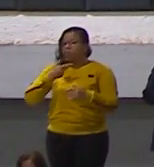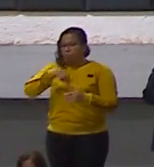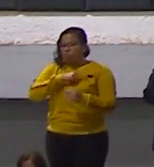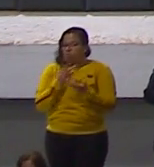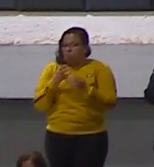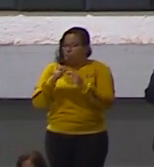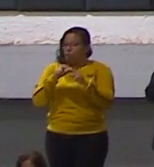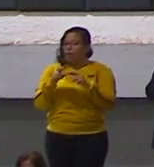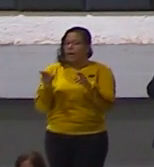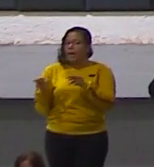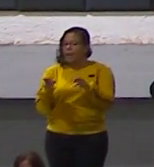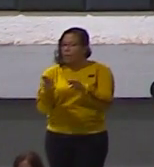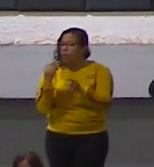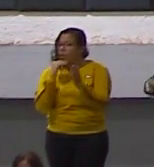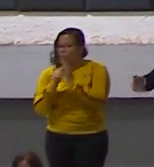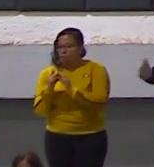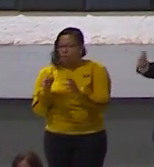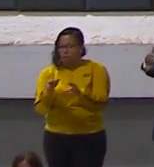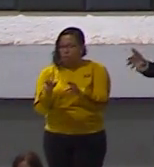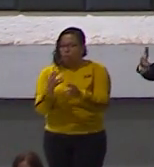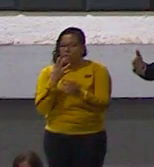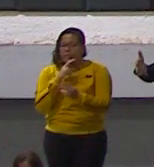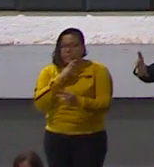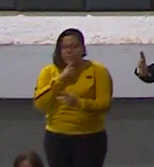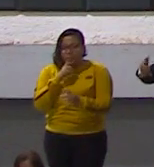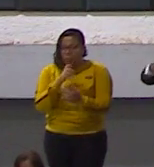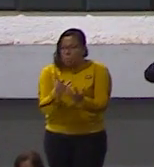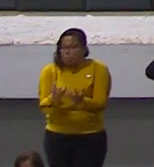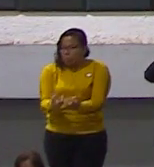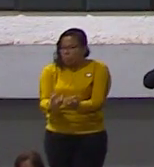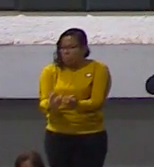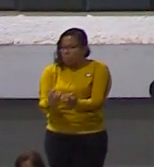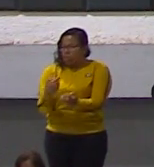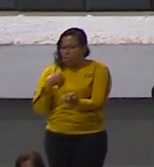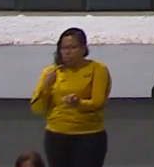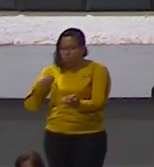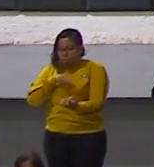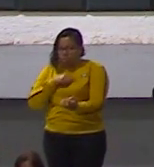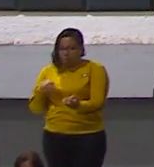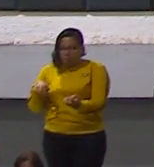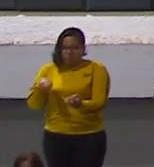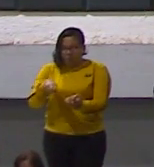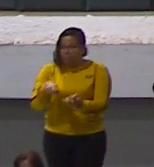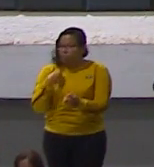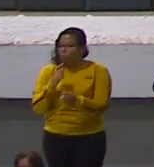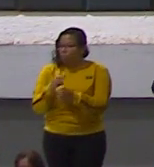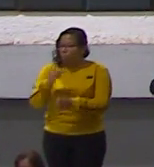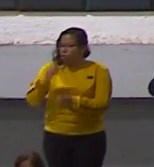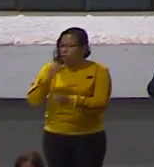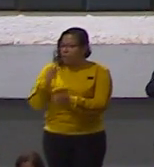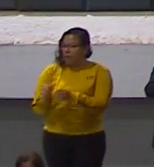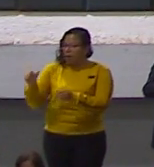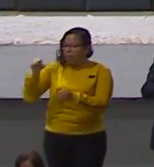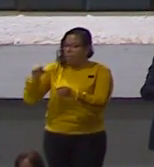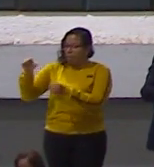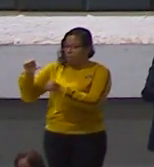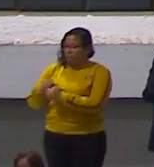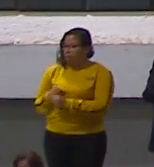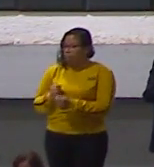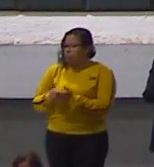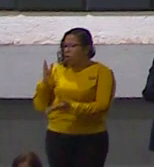en 60 un río para aglomerar y tomármelo en botellitas bien caras entonces piense